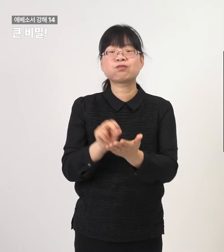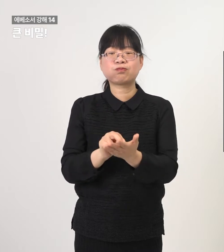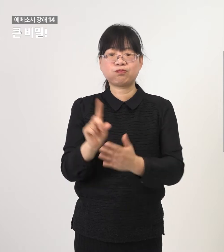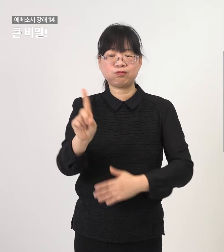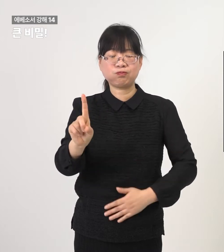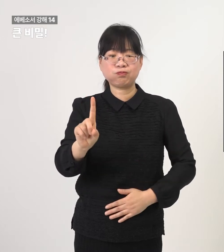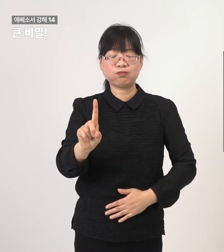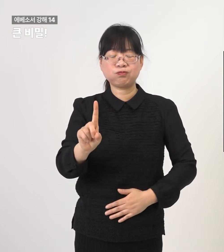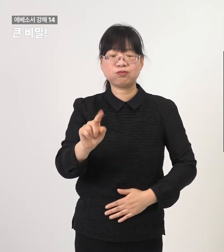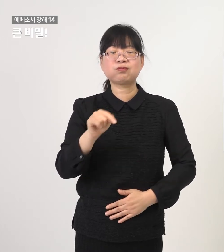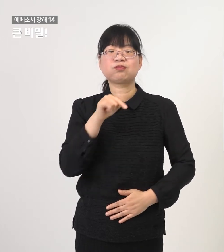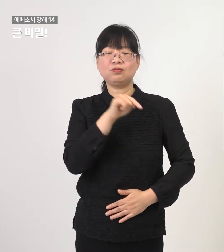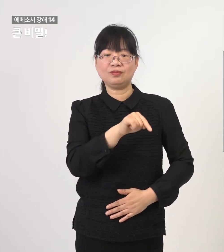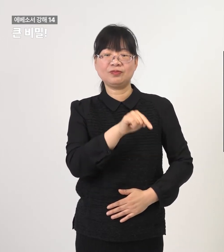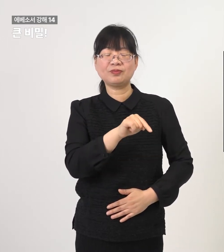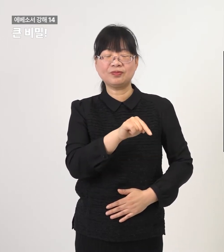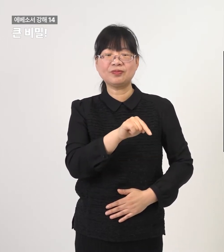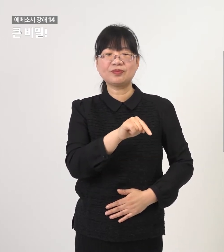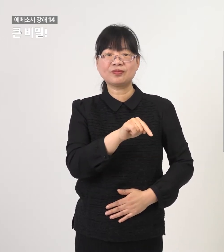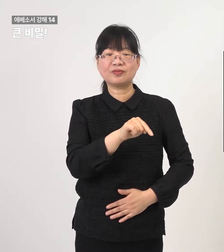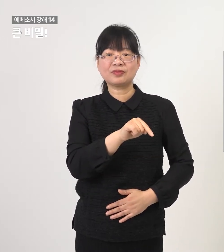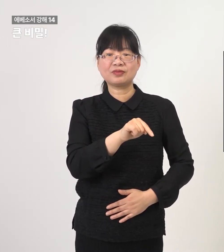문제는 바로 이것을